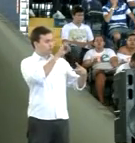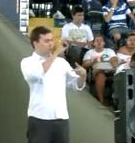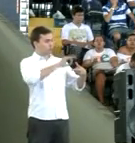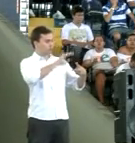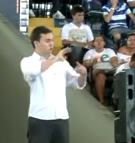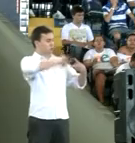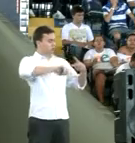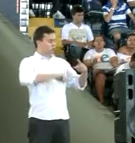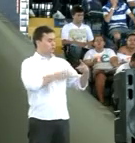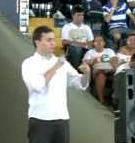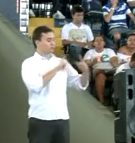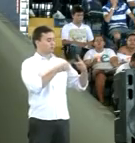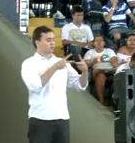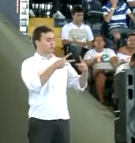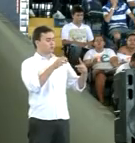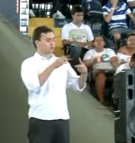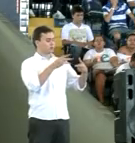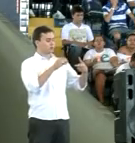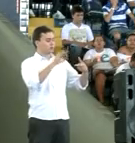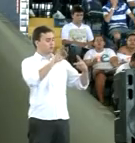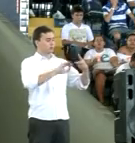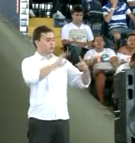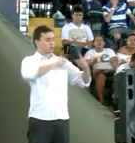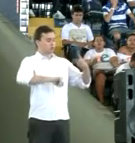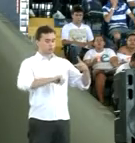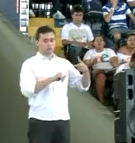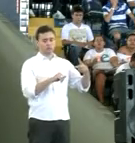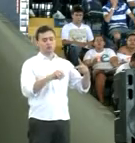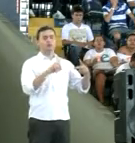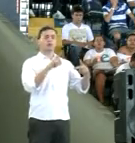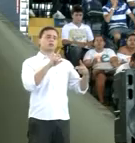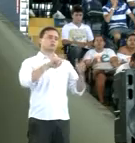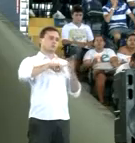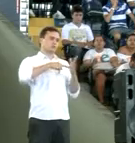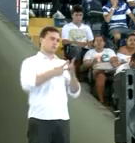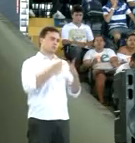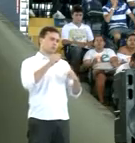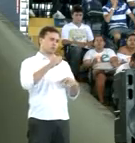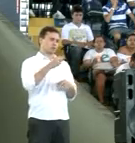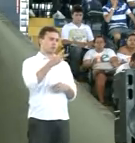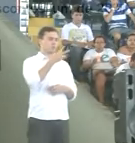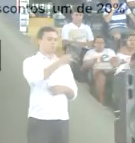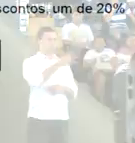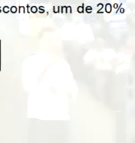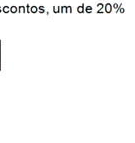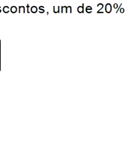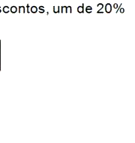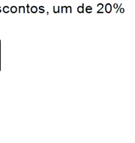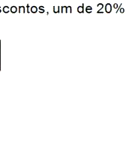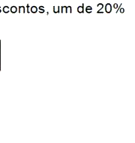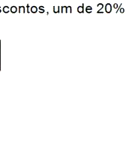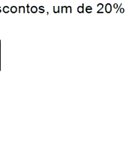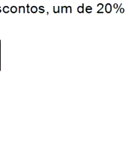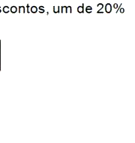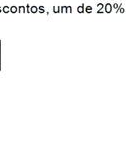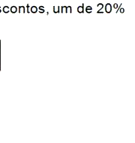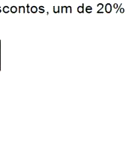do pacote, representa um desconto de quanto? 44%. Professor, eu ia